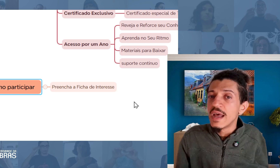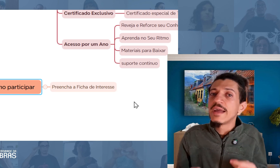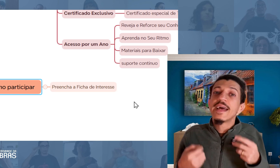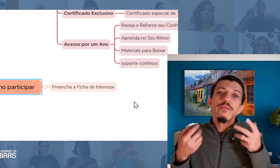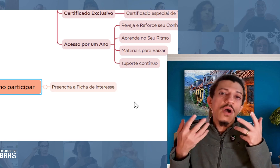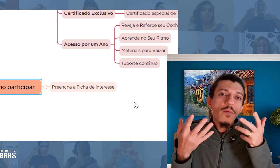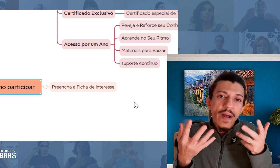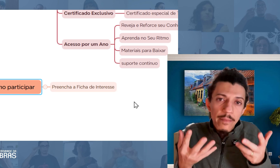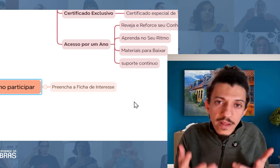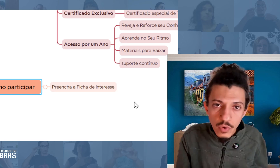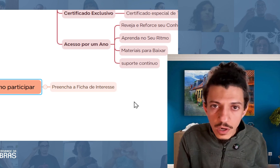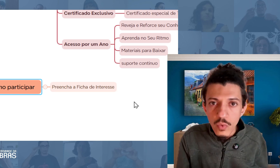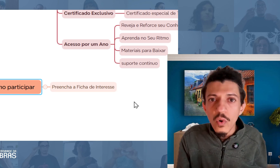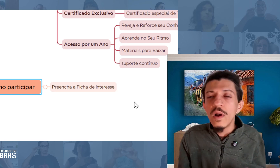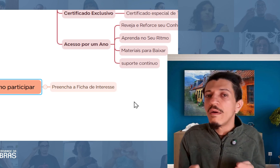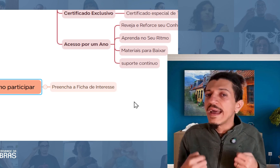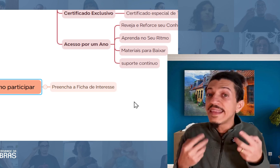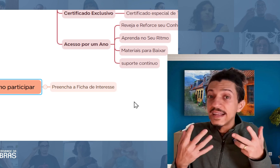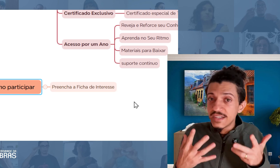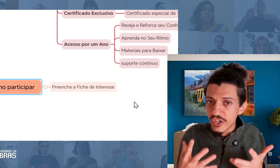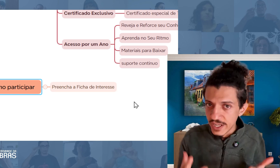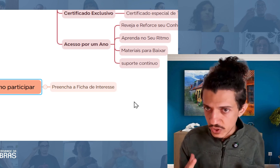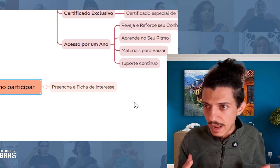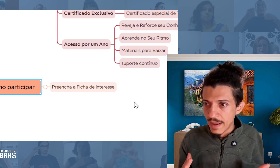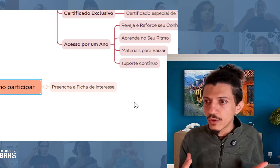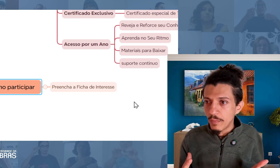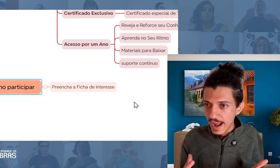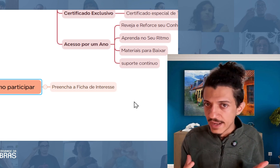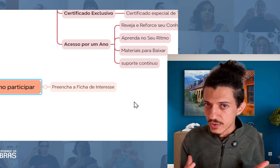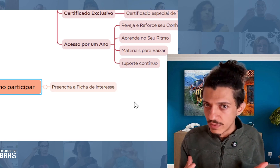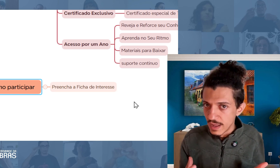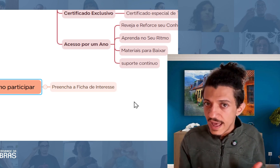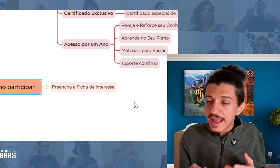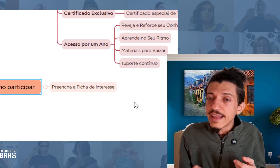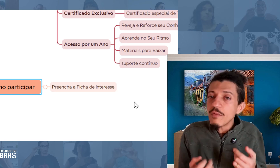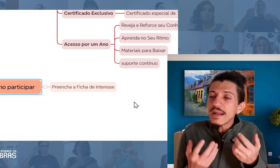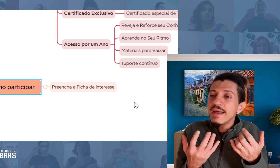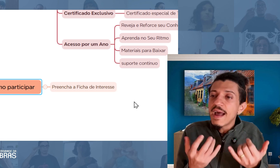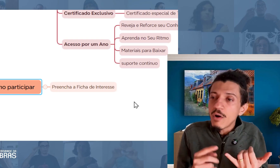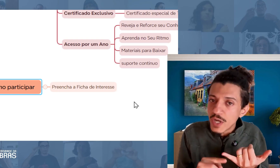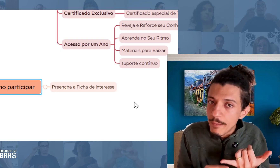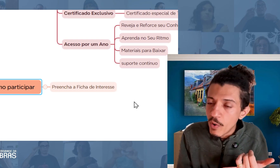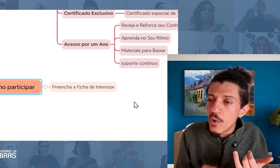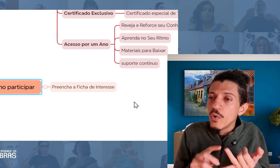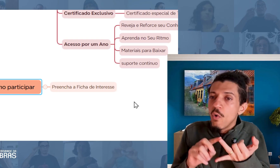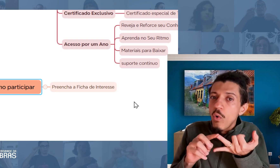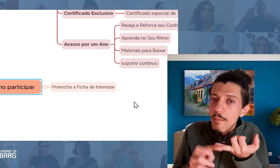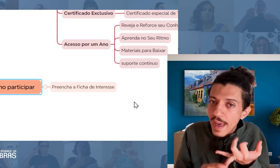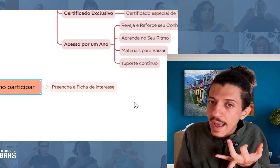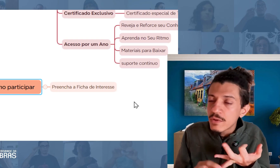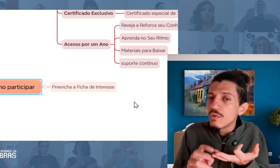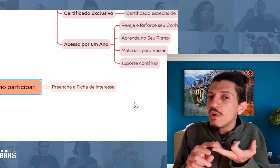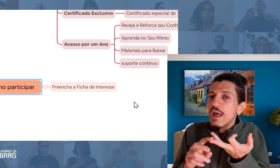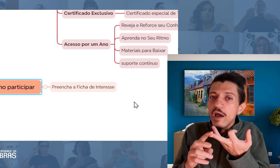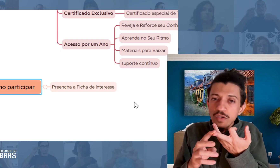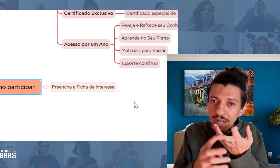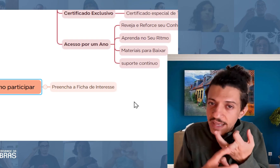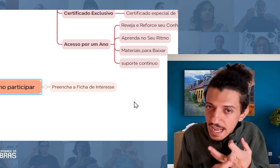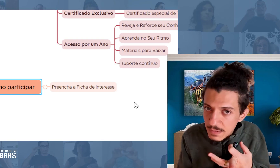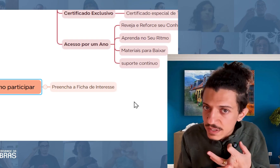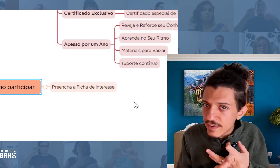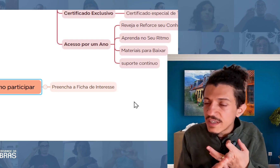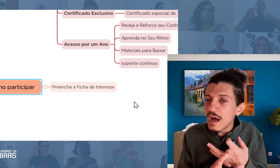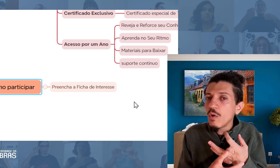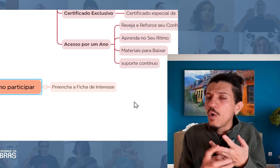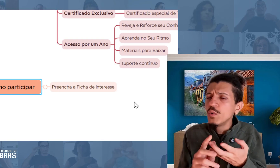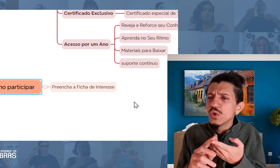bônus, em ter o meu acompanhamento olho no olho, em ter esse direcionamento prático, em ter o material de apoio, o método, os materiais